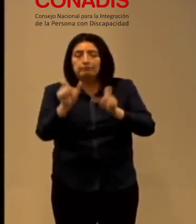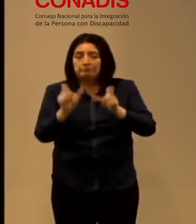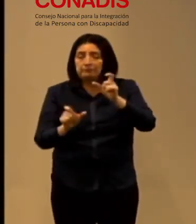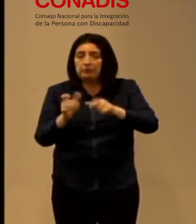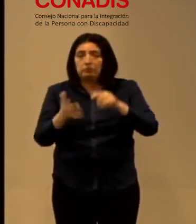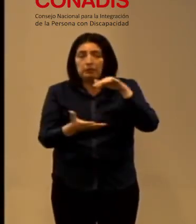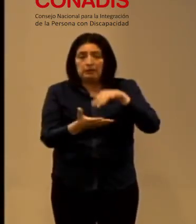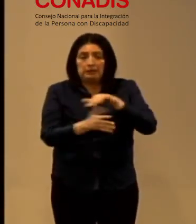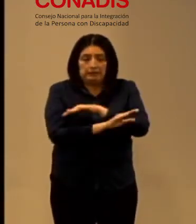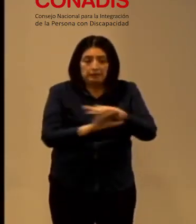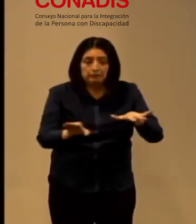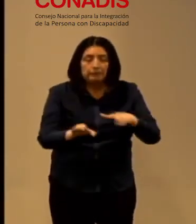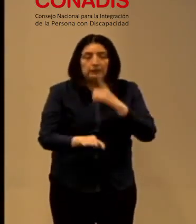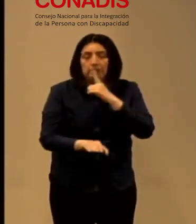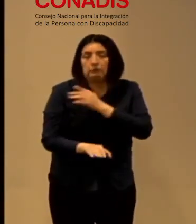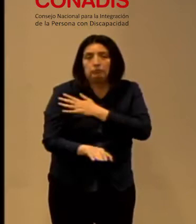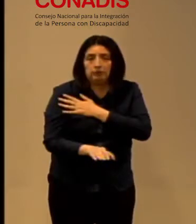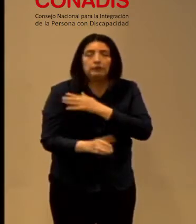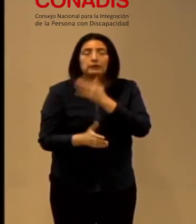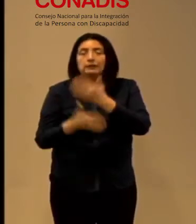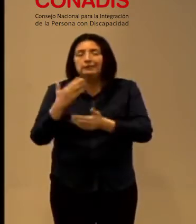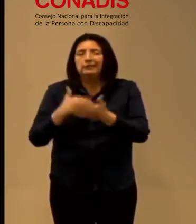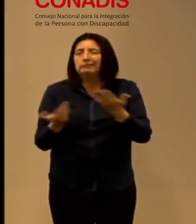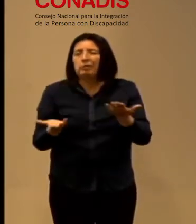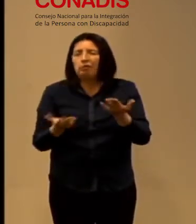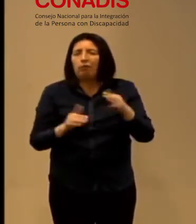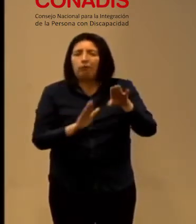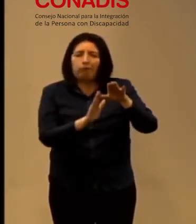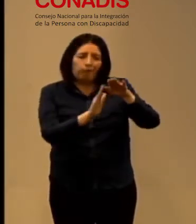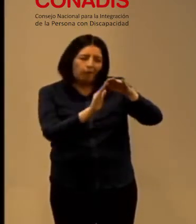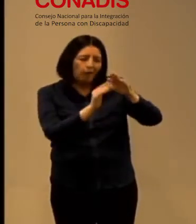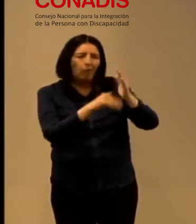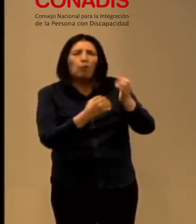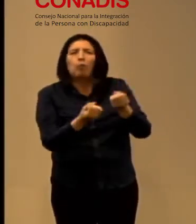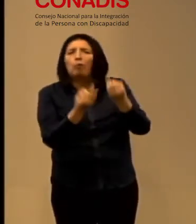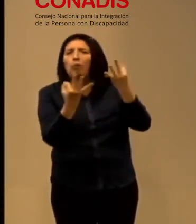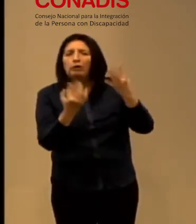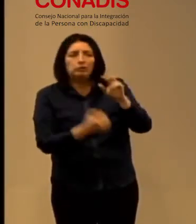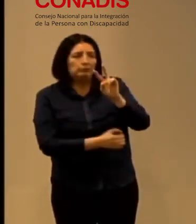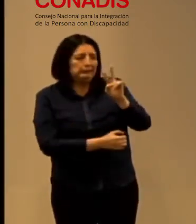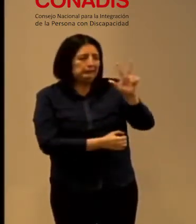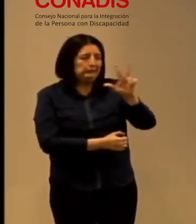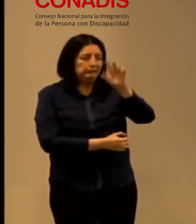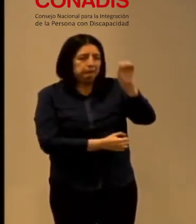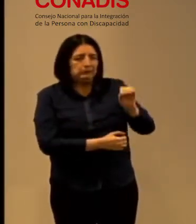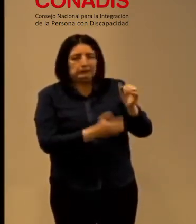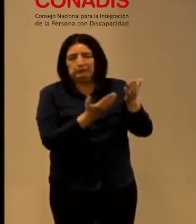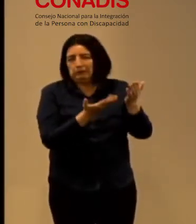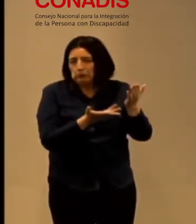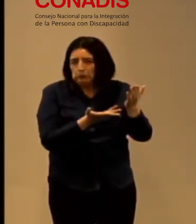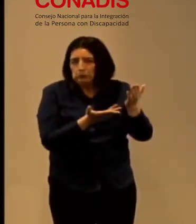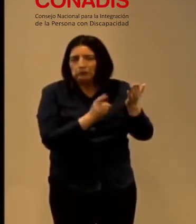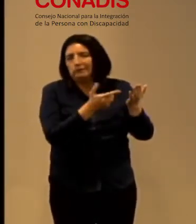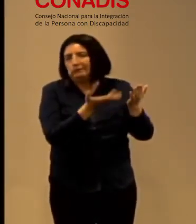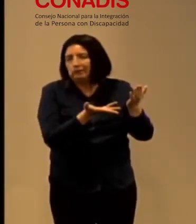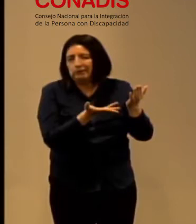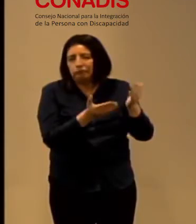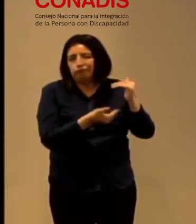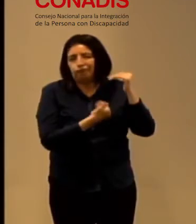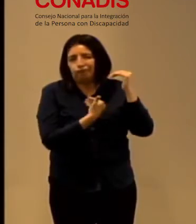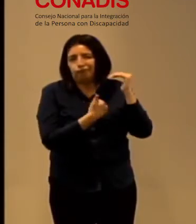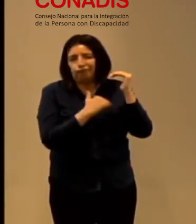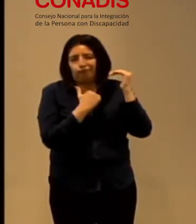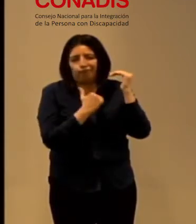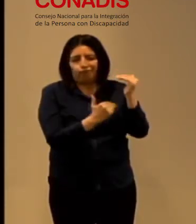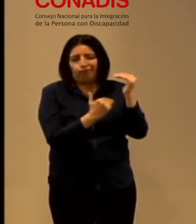educación secundaria con discapacidad estaba por el 23%, ¿no es cierto? Entonces, ¿qué sucede? Eso